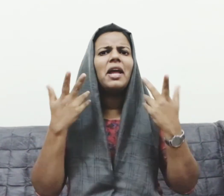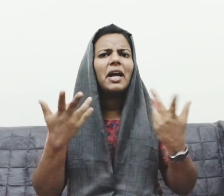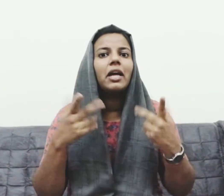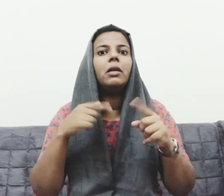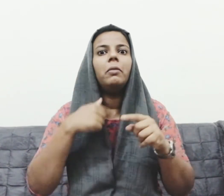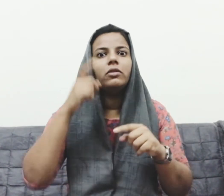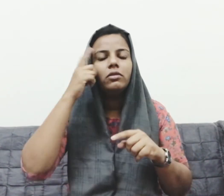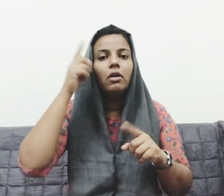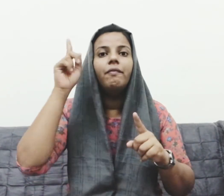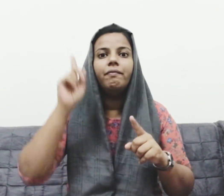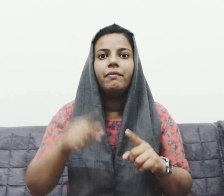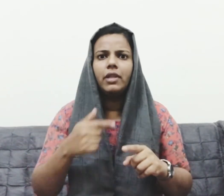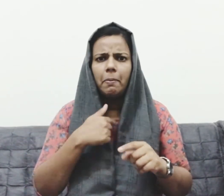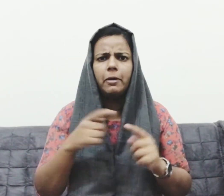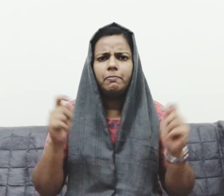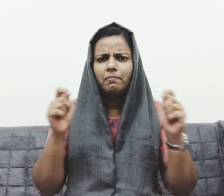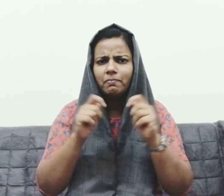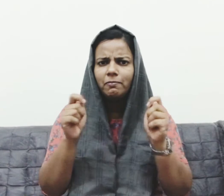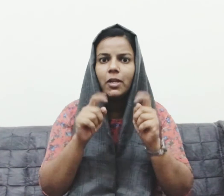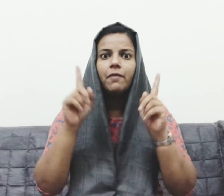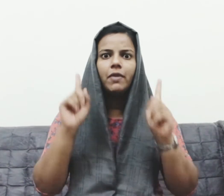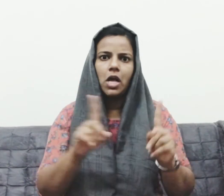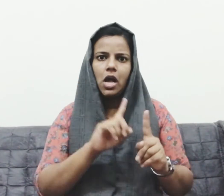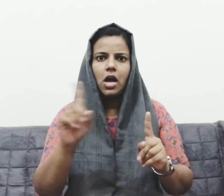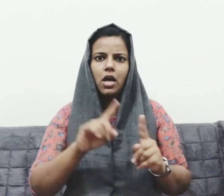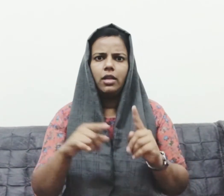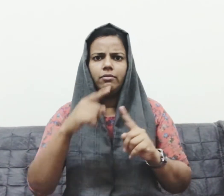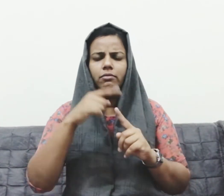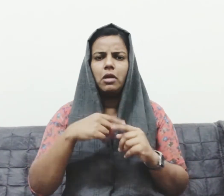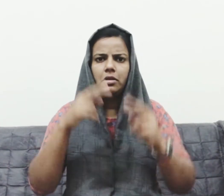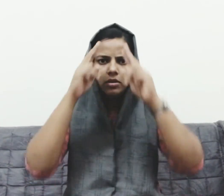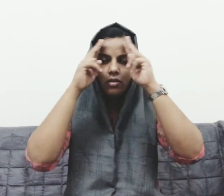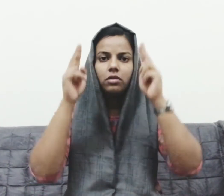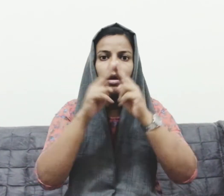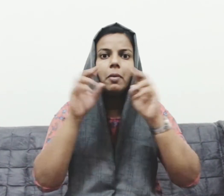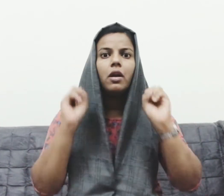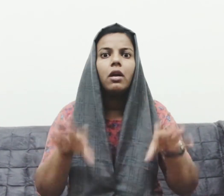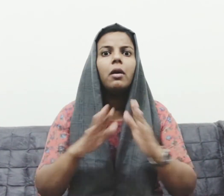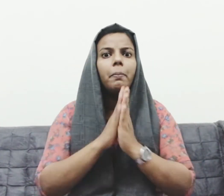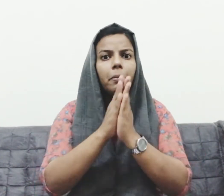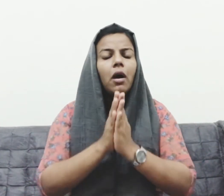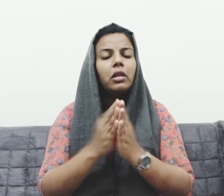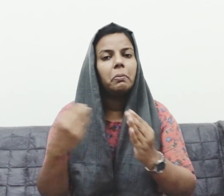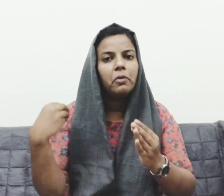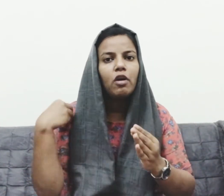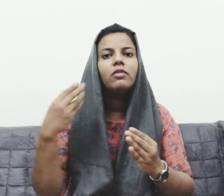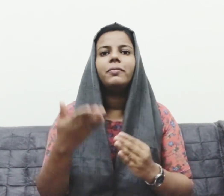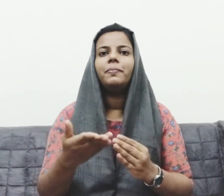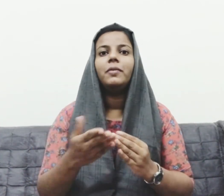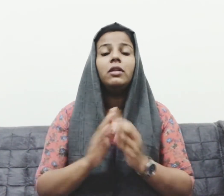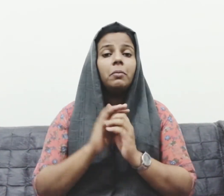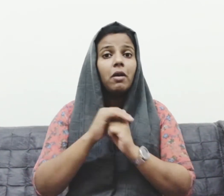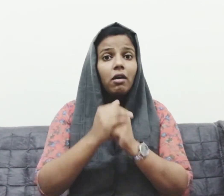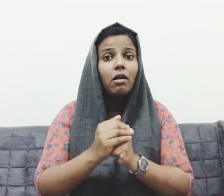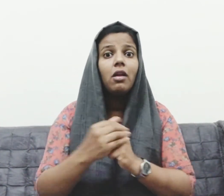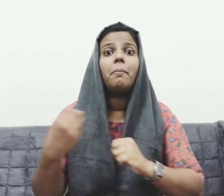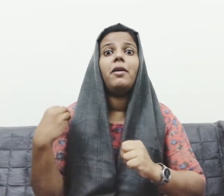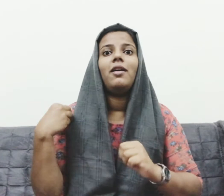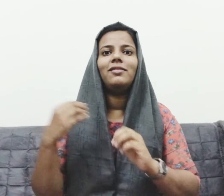ആചരിക്കണം. അതിന് നമ്മൾ എന്ത് ചെയ്യണം? നമ്മൾ ശ്രമിക്കണം. ഇപ്പം നമ്മൾ ആരോടെങ്കിലും സമാധാനമില്ലാതിരുന്നാൽ നമ്മുടെ പ്രാർത്ഥനയെ അത് ബാധിക്കും, നമ്മുടെ ആരാധനയെ അത് ബാധിക്കും,